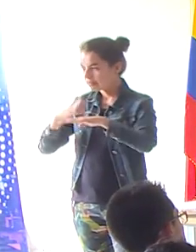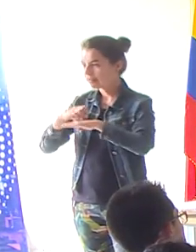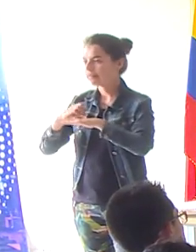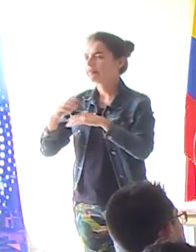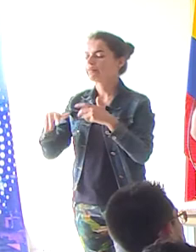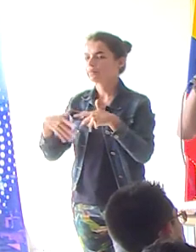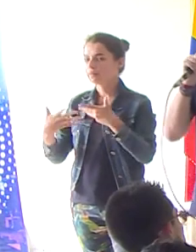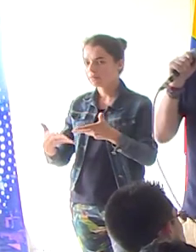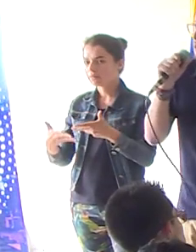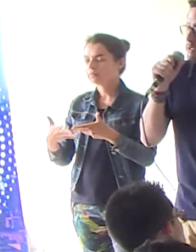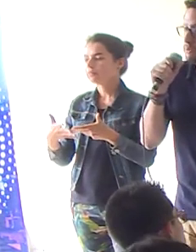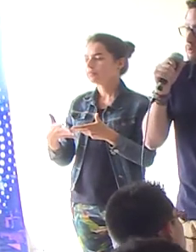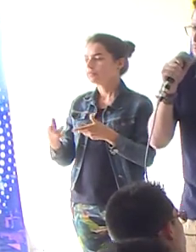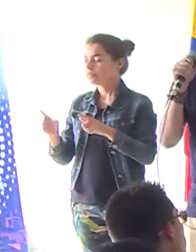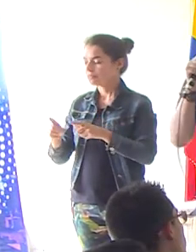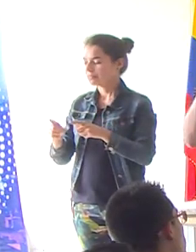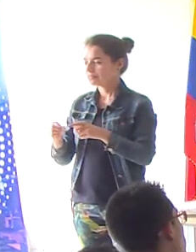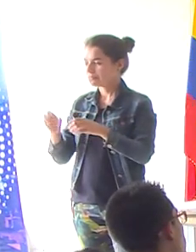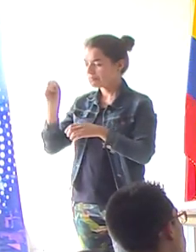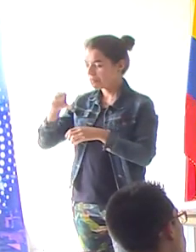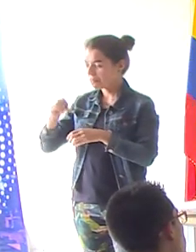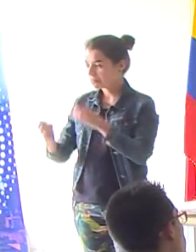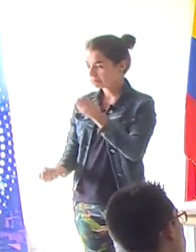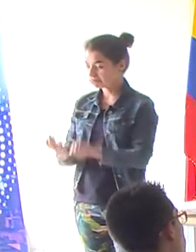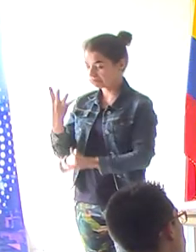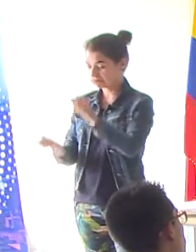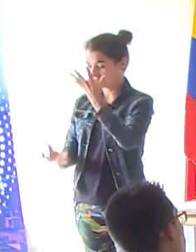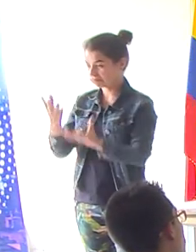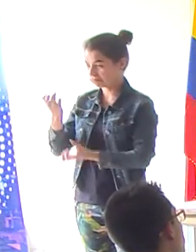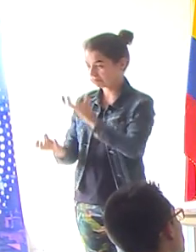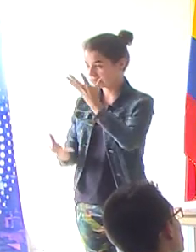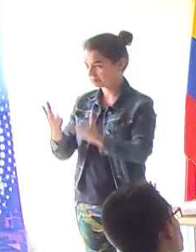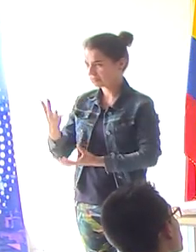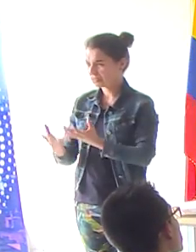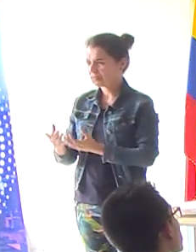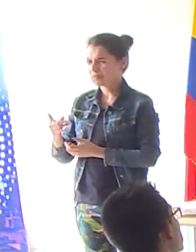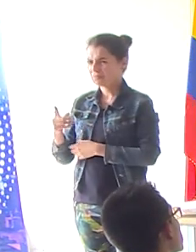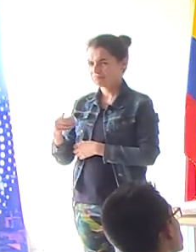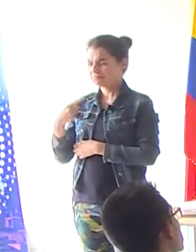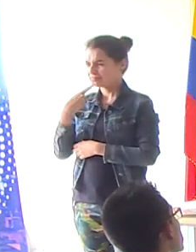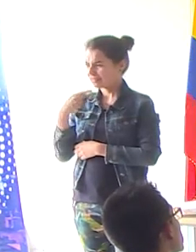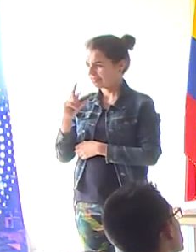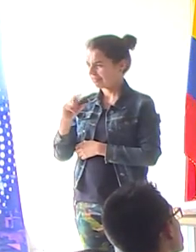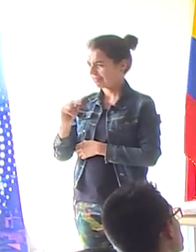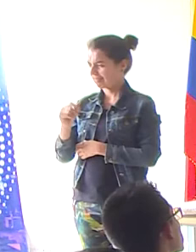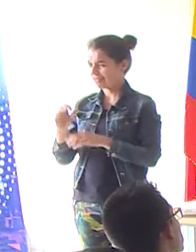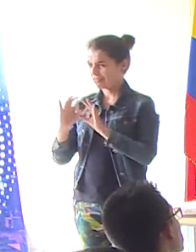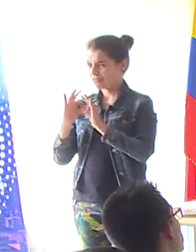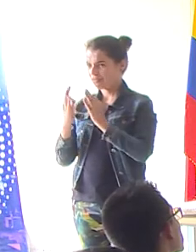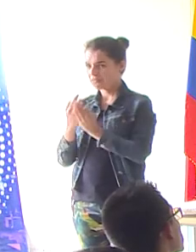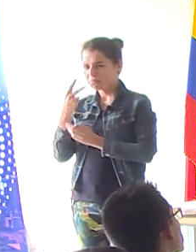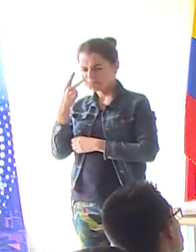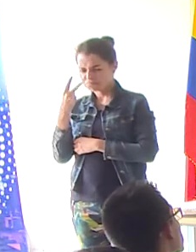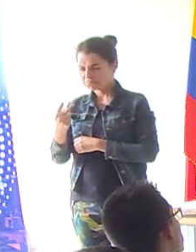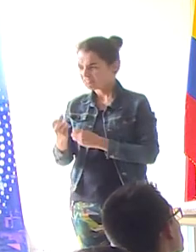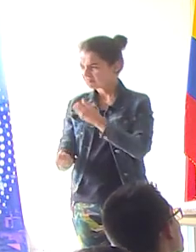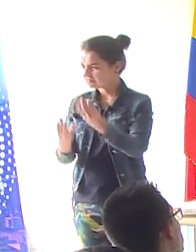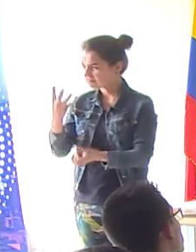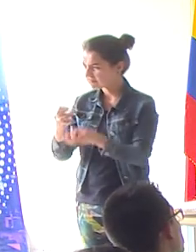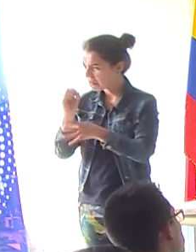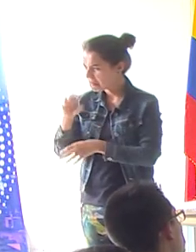aun la incineración de residuos es totalmente extraño para nuestra sociedad desde una familia hasta una gran empresa